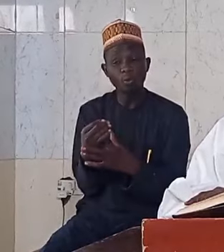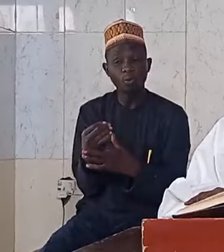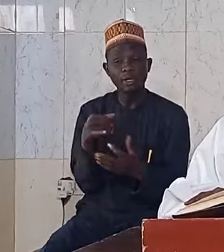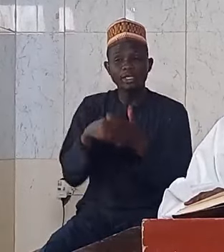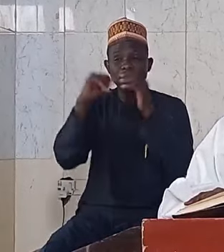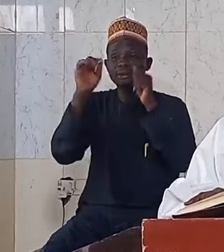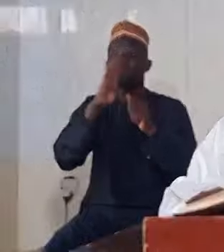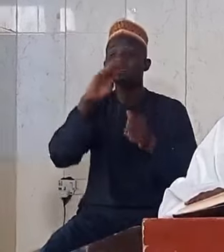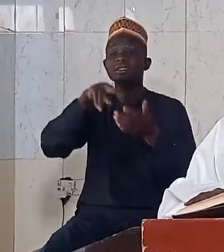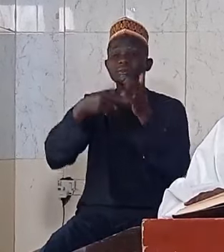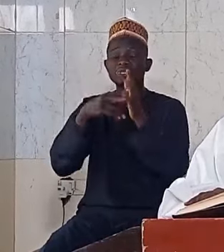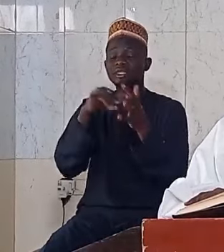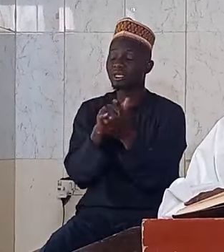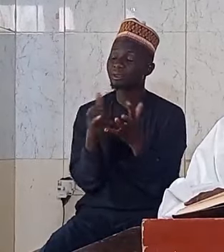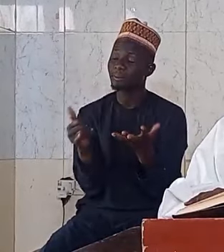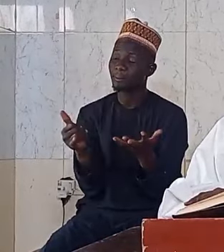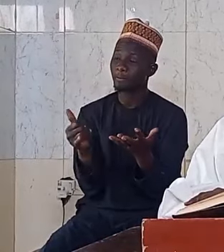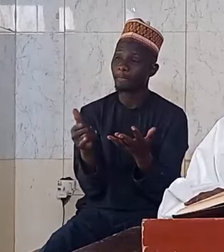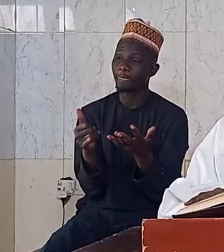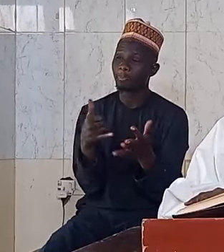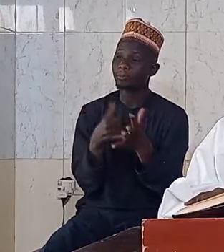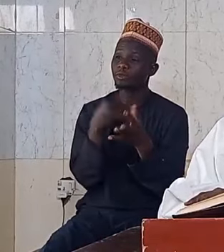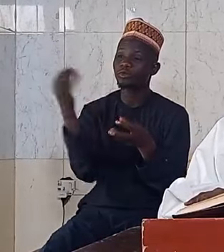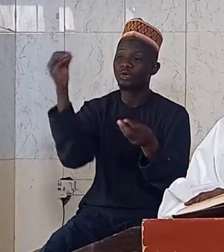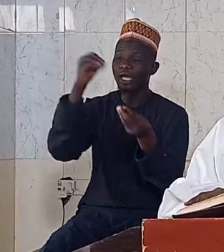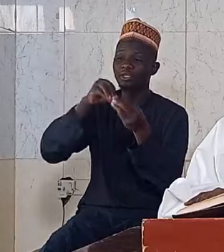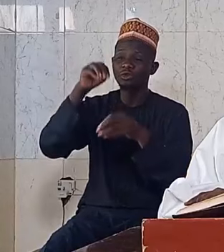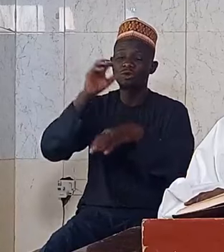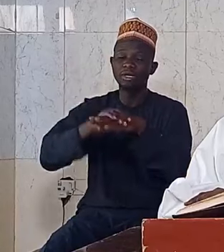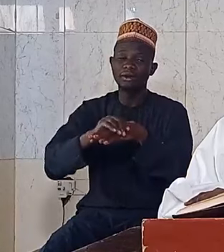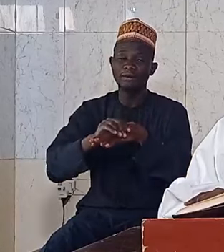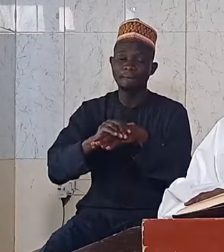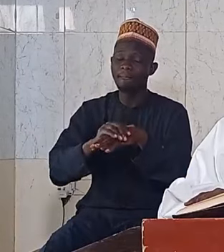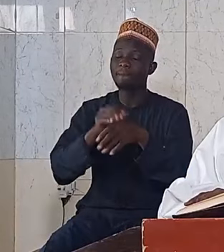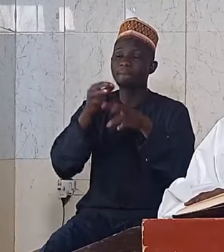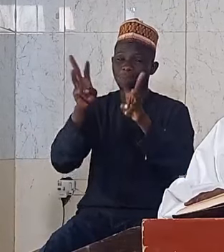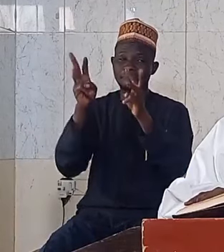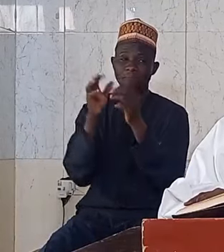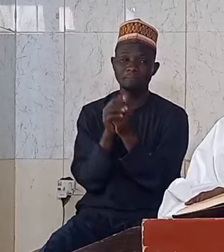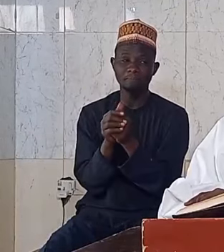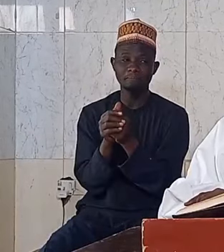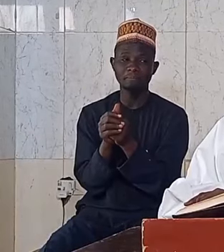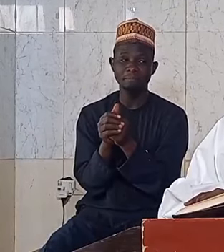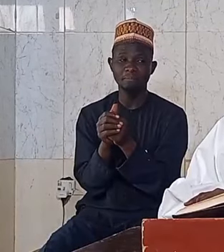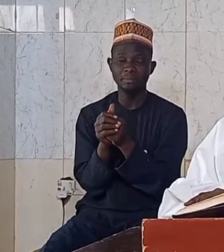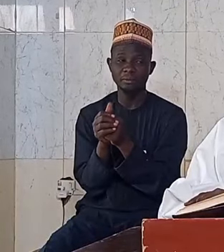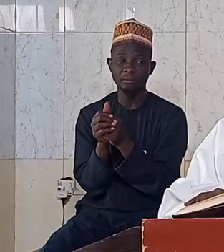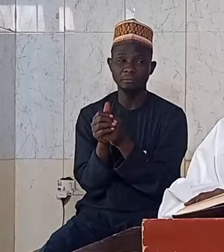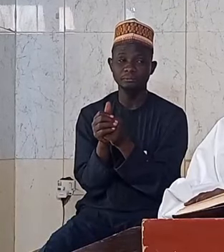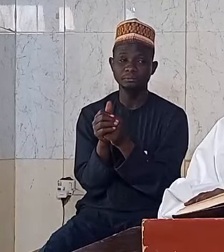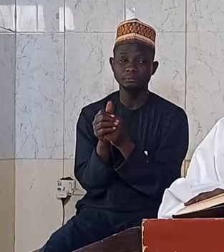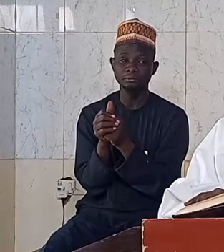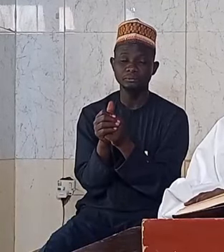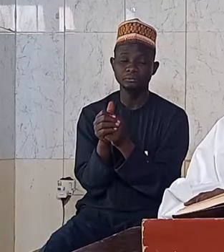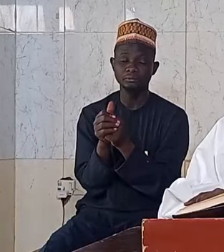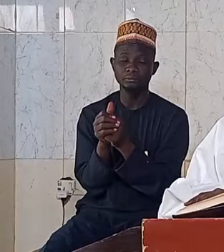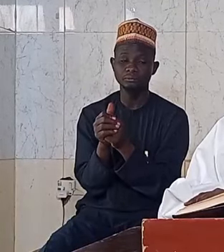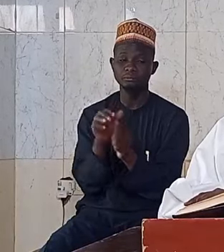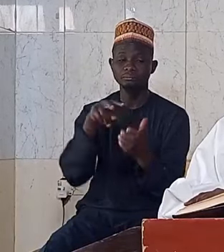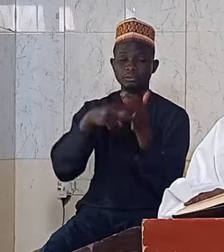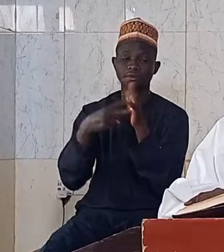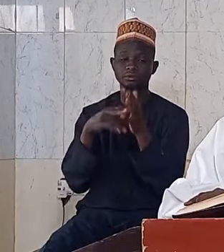zama ma'atufi ne akan sabil din ba lafzin jalala ba